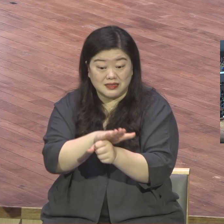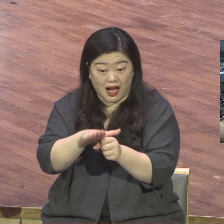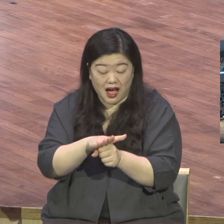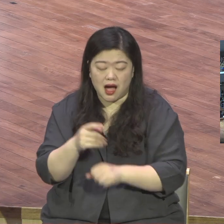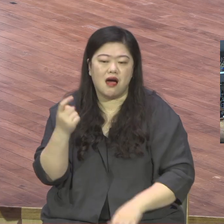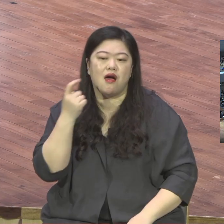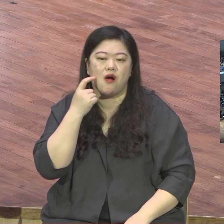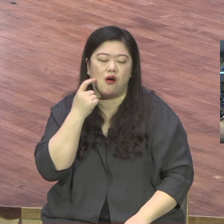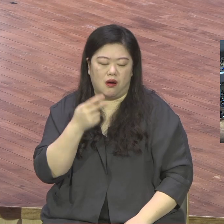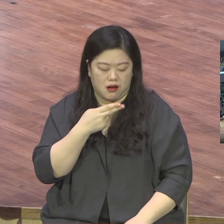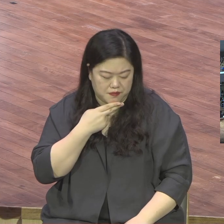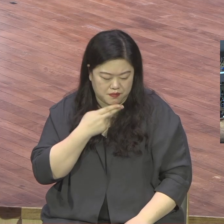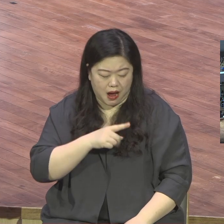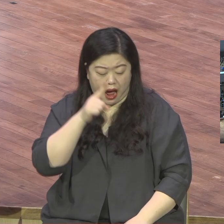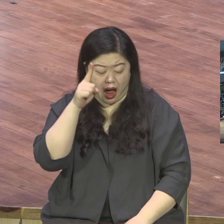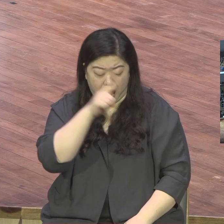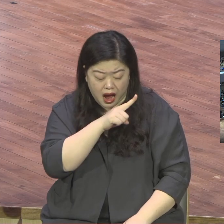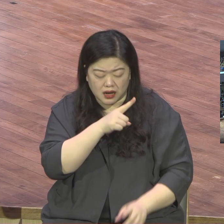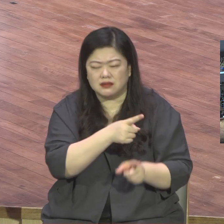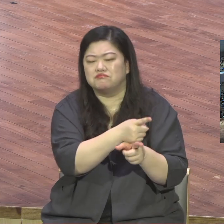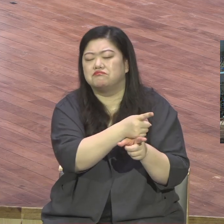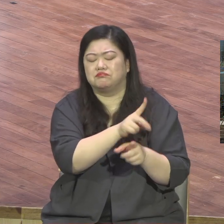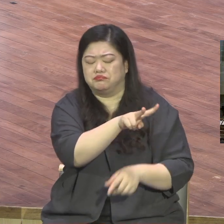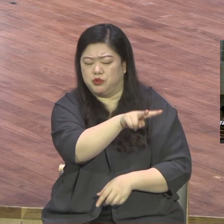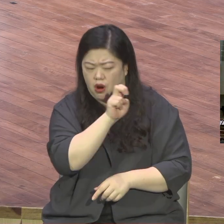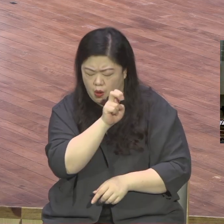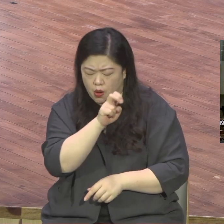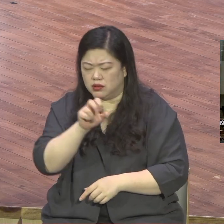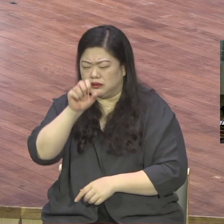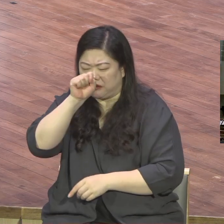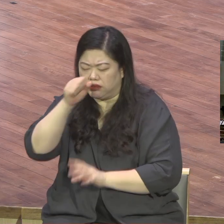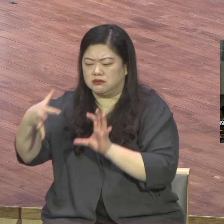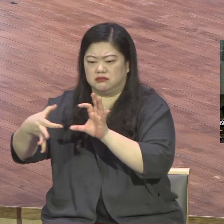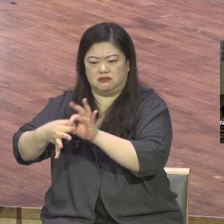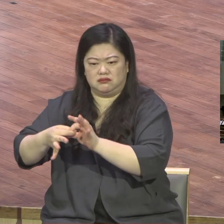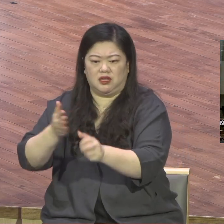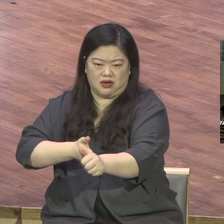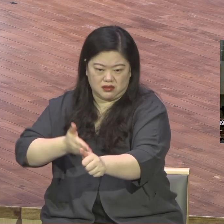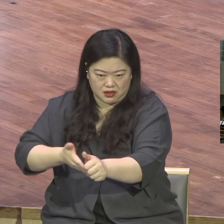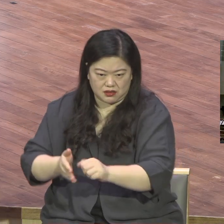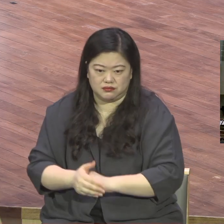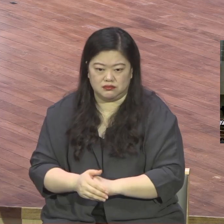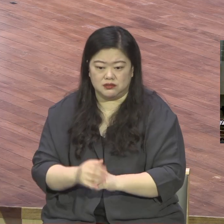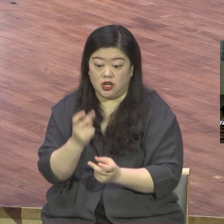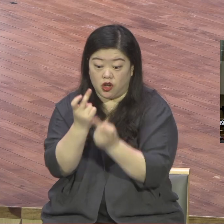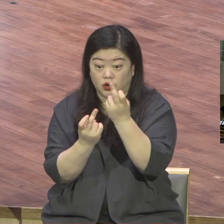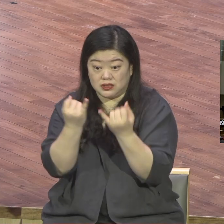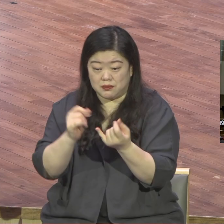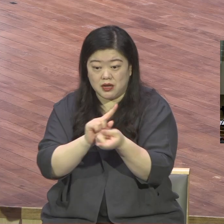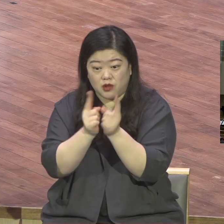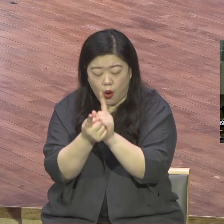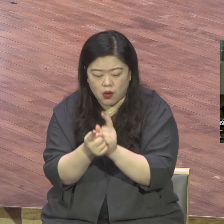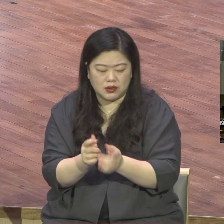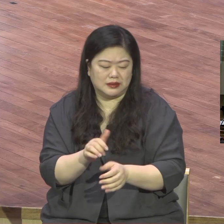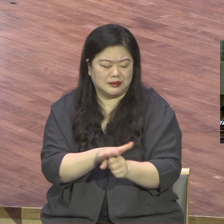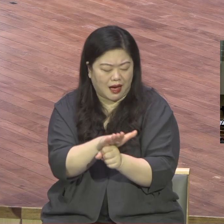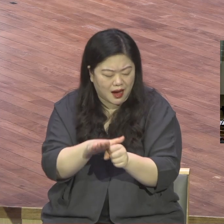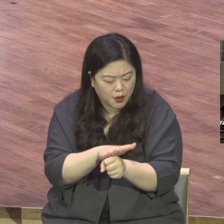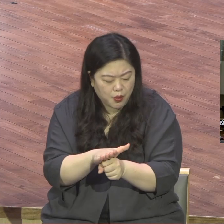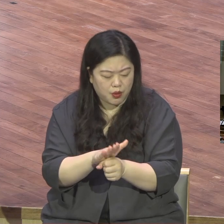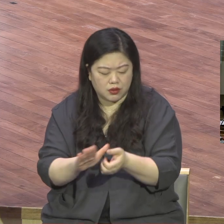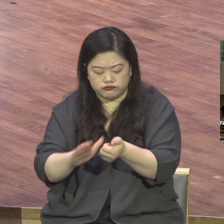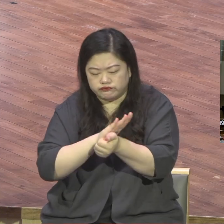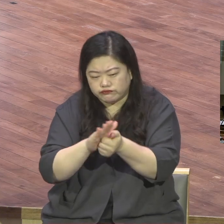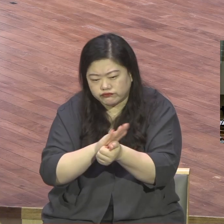없나니 악을 미워하고 선에 속하라. 형제를 사랑하여 서로 우애하고 존경하기를 서로 먼저 하며.